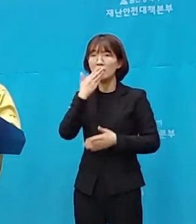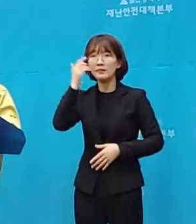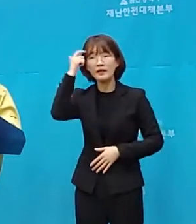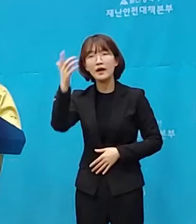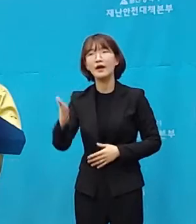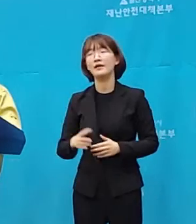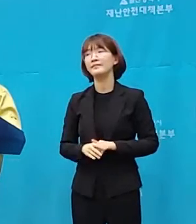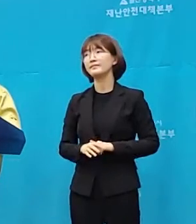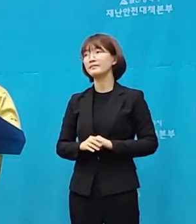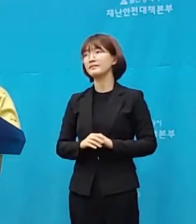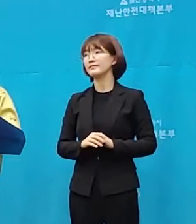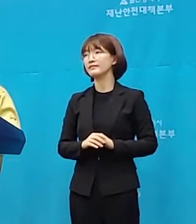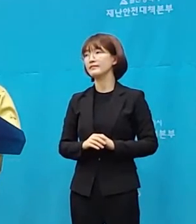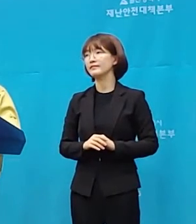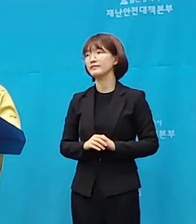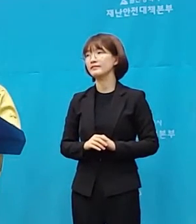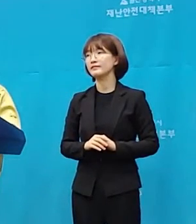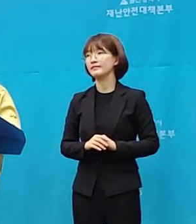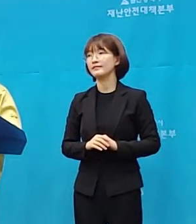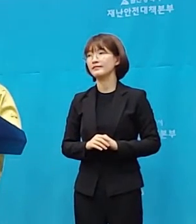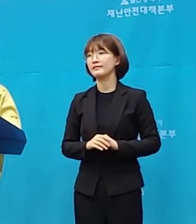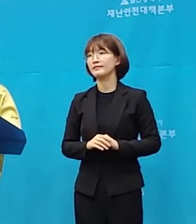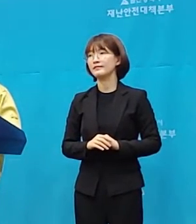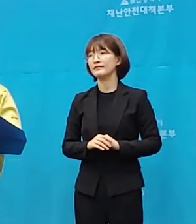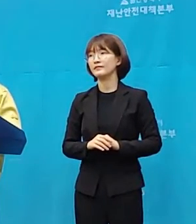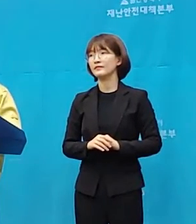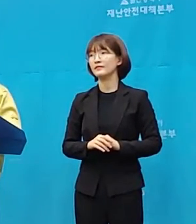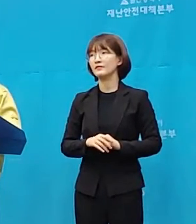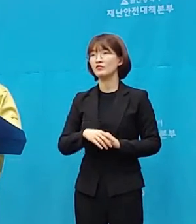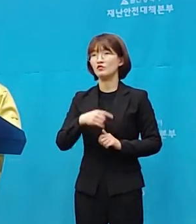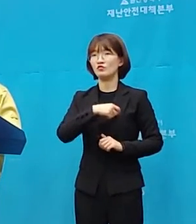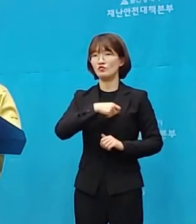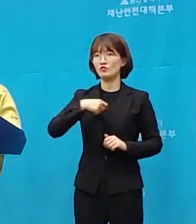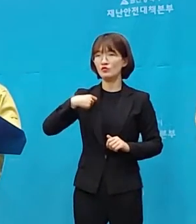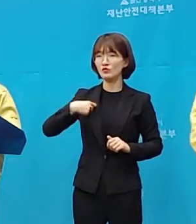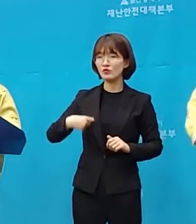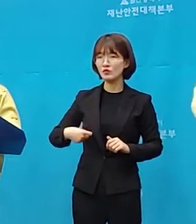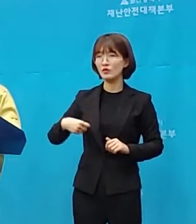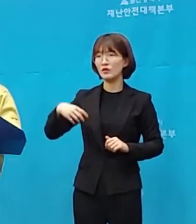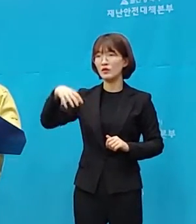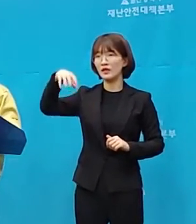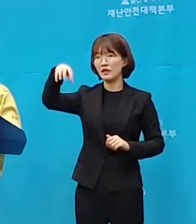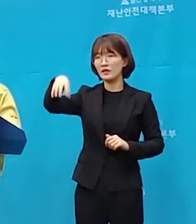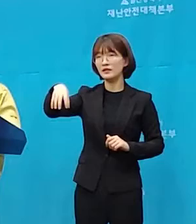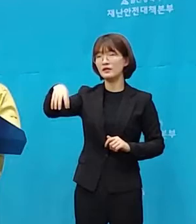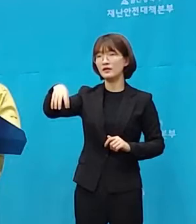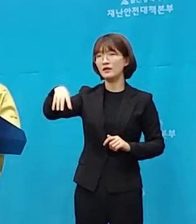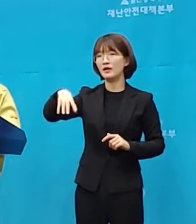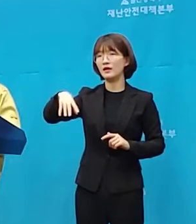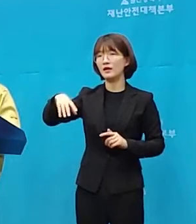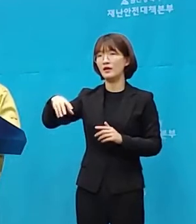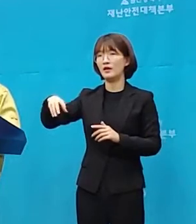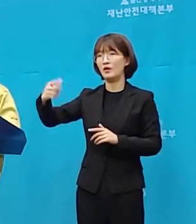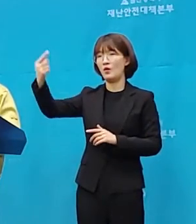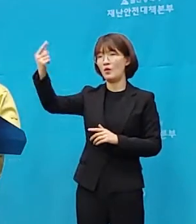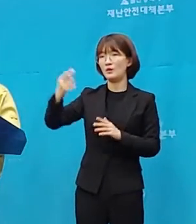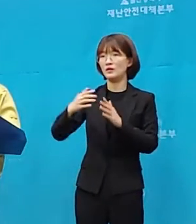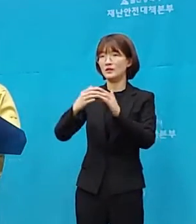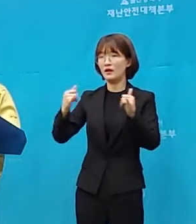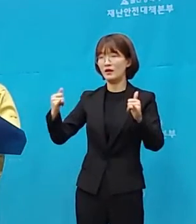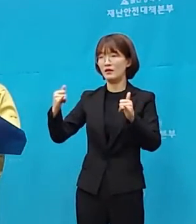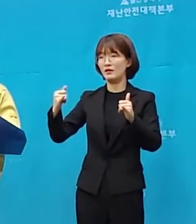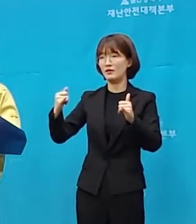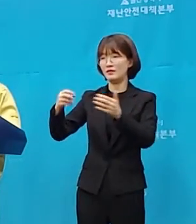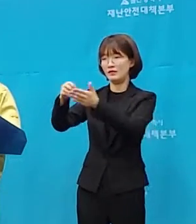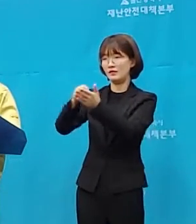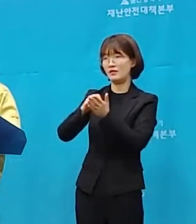예, 처음에는 그 중국 안에서 오신 분들도 입국을 또 그 절차를 또 강화하는 그런